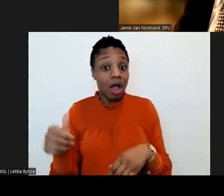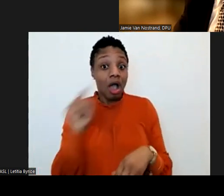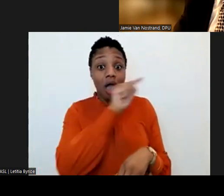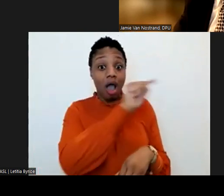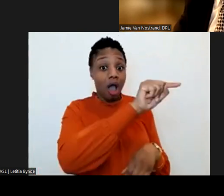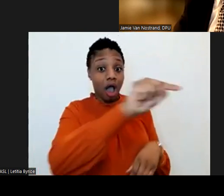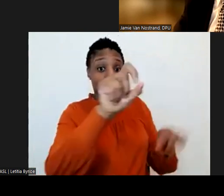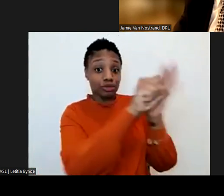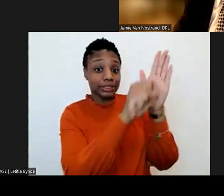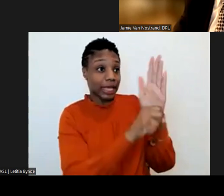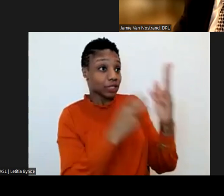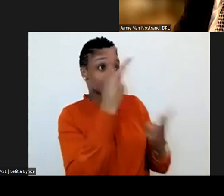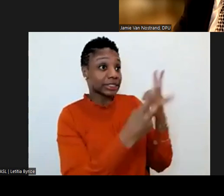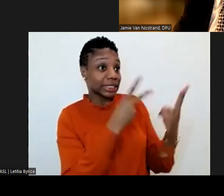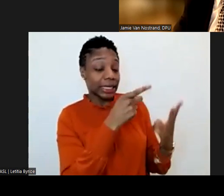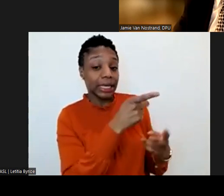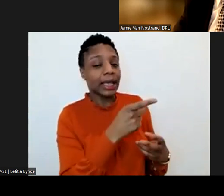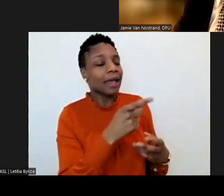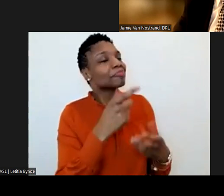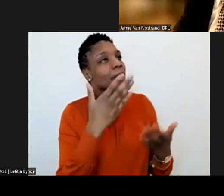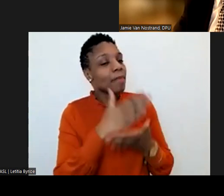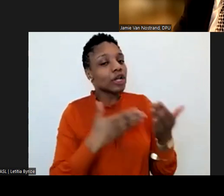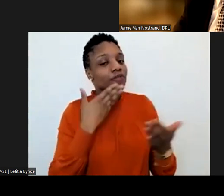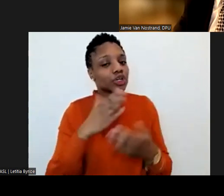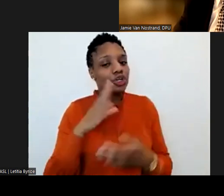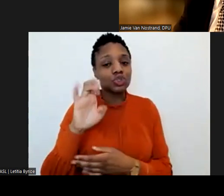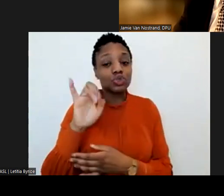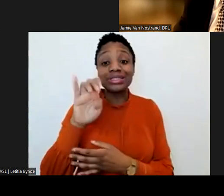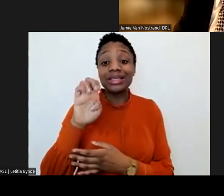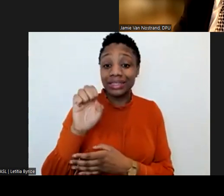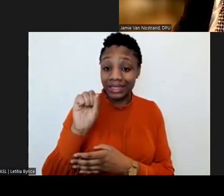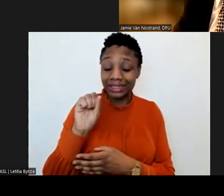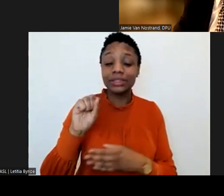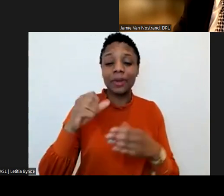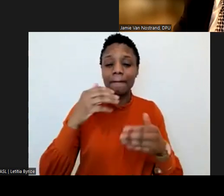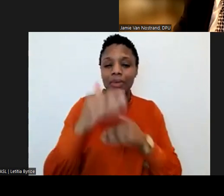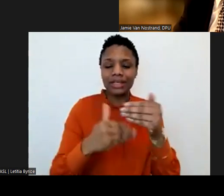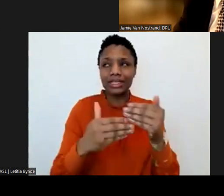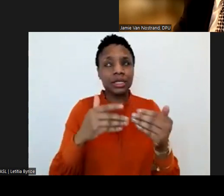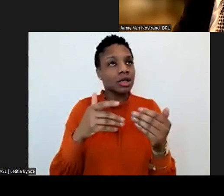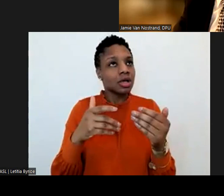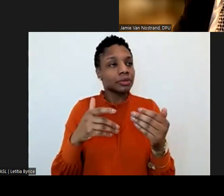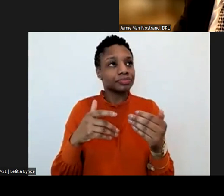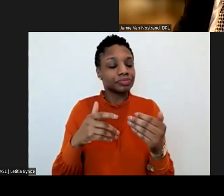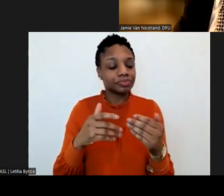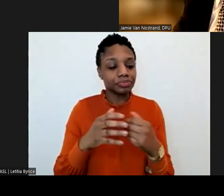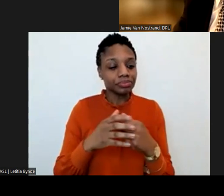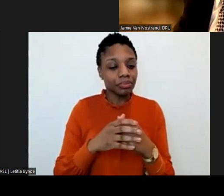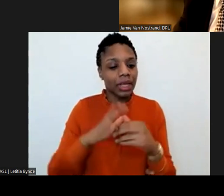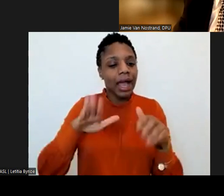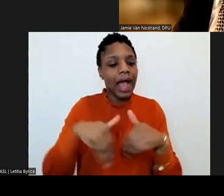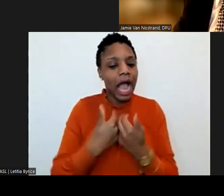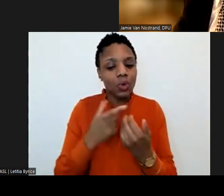climáticos las tormentas Y eso qué es lo que están haciendo para adaptarse las las